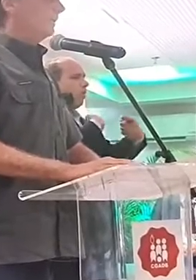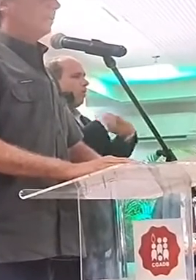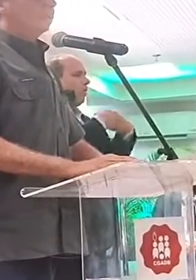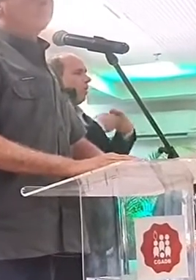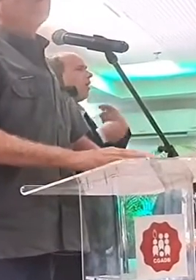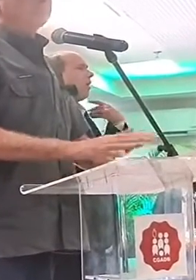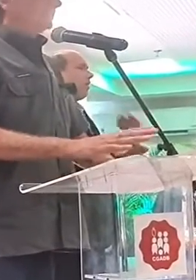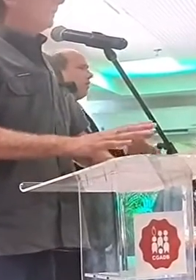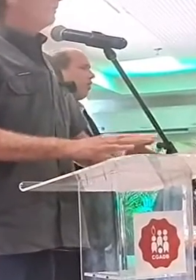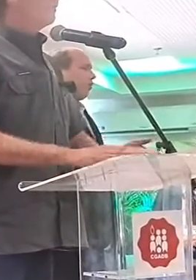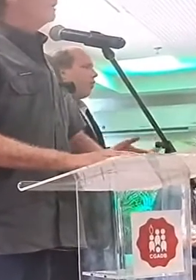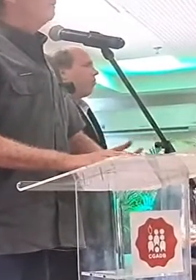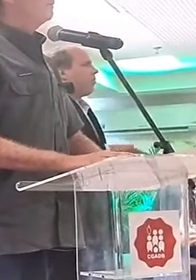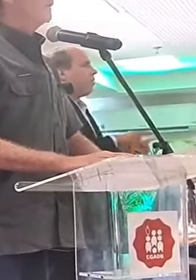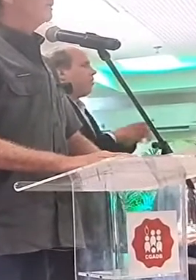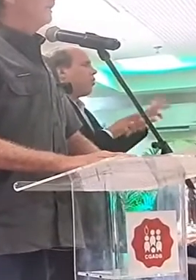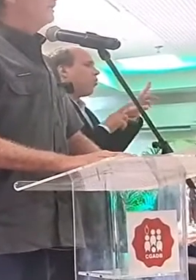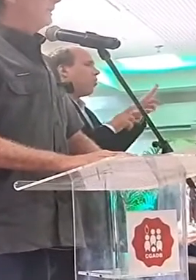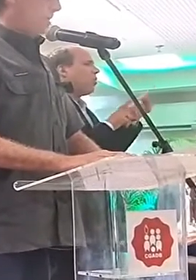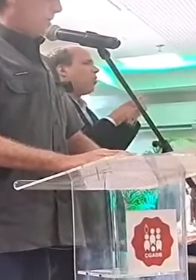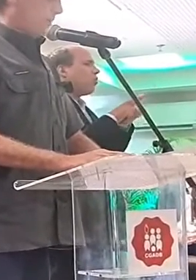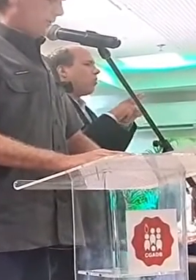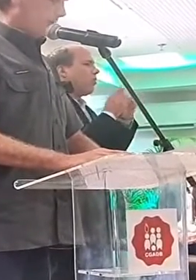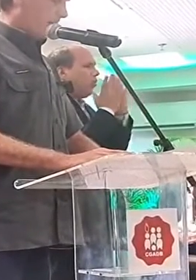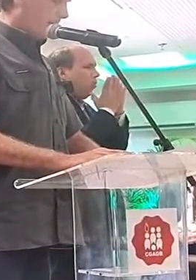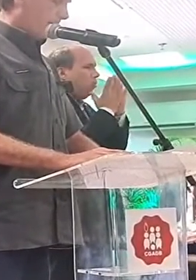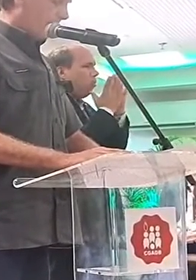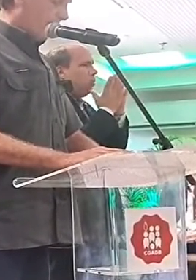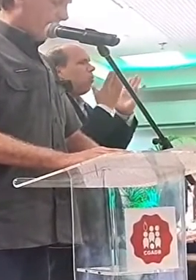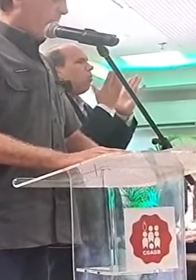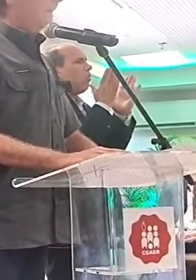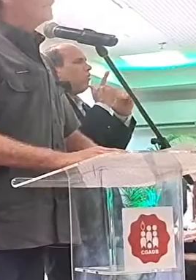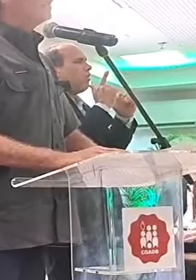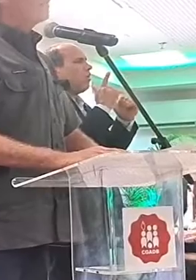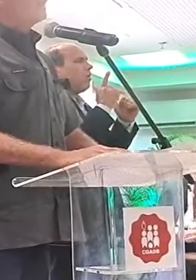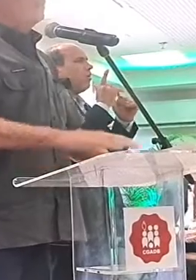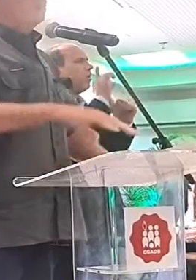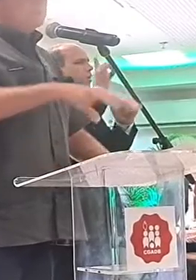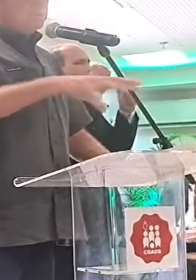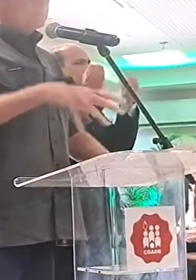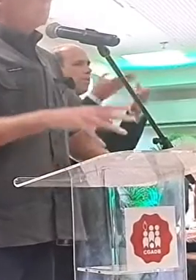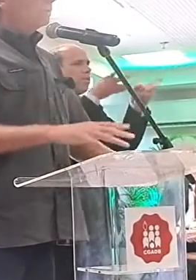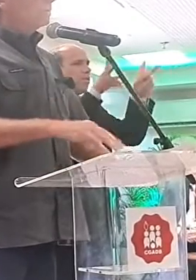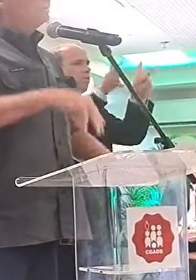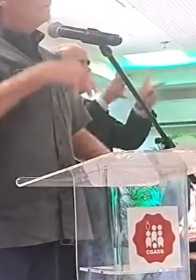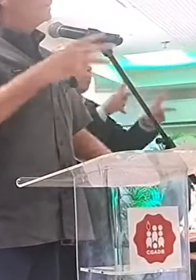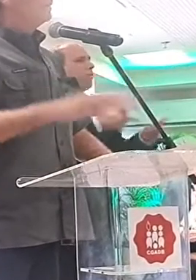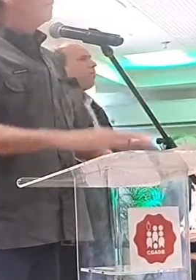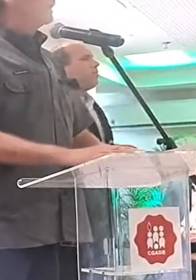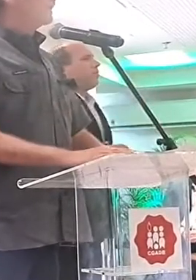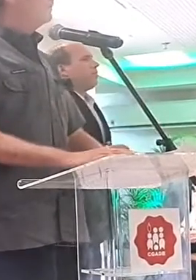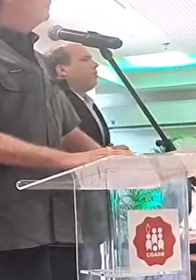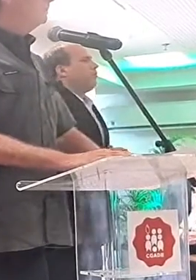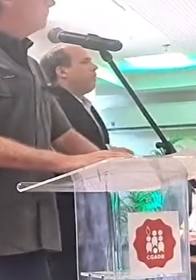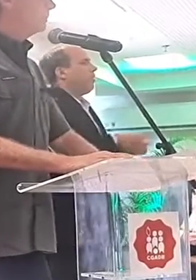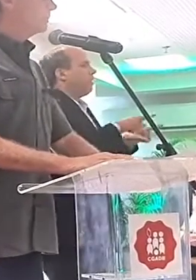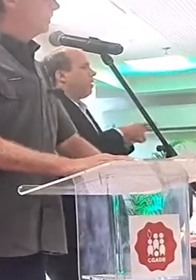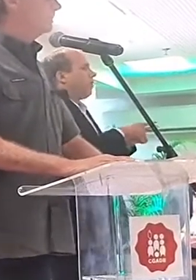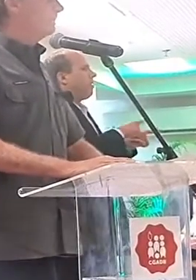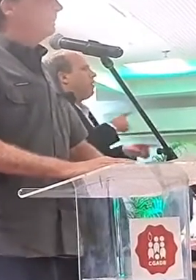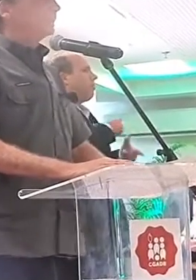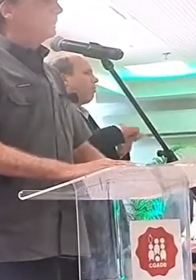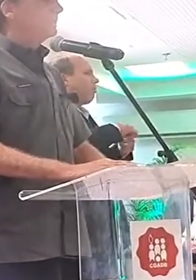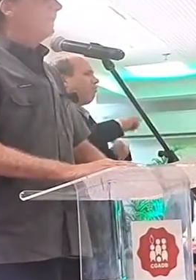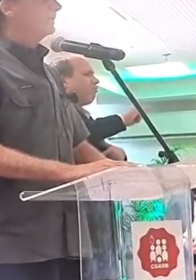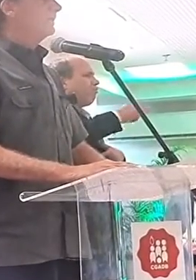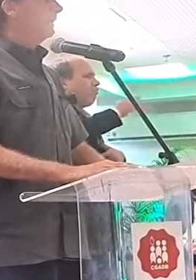Torcemos, também faço minhas orações e peço a paz. Disso tudo, a inflação no mundo todo,